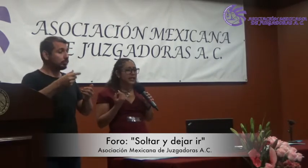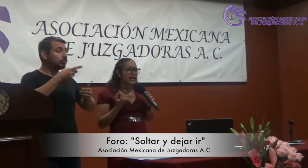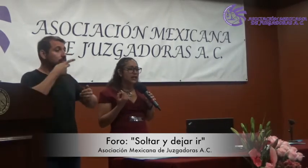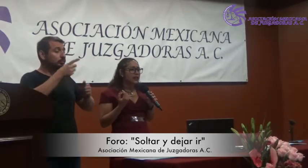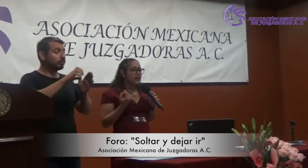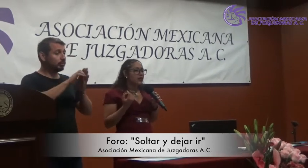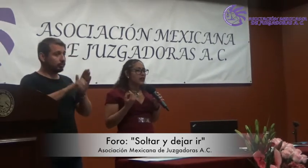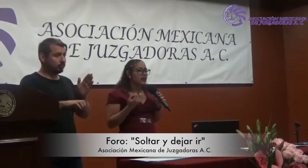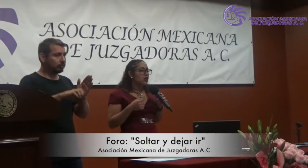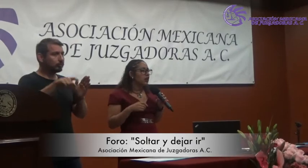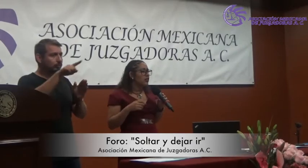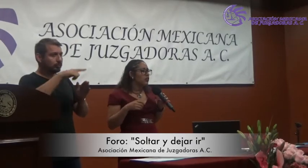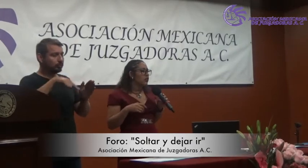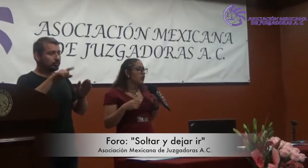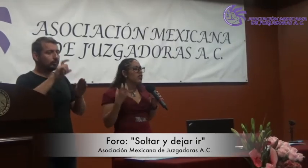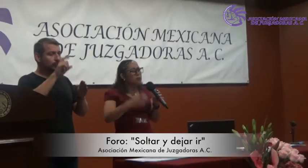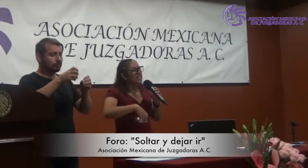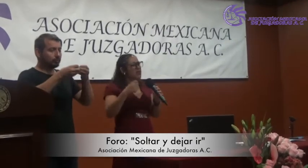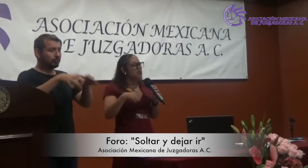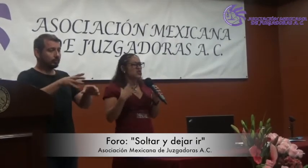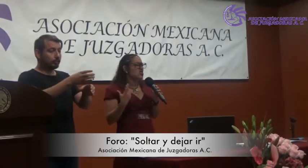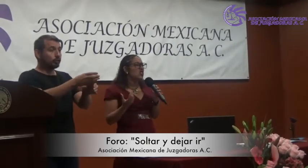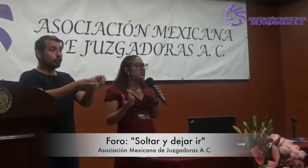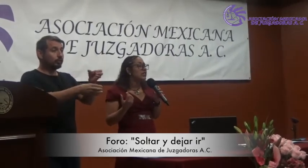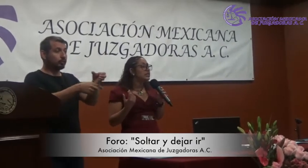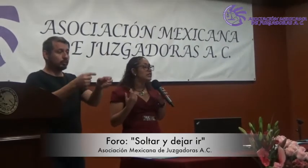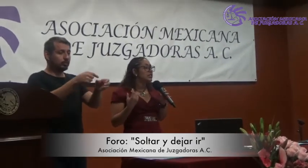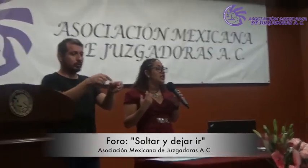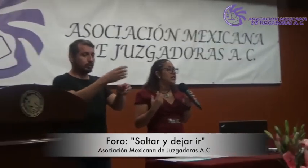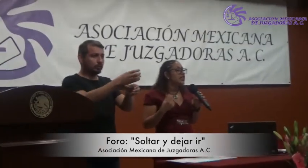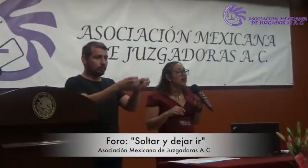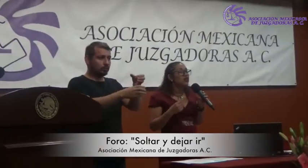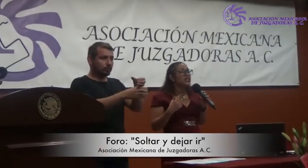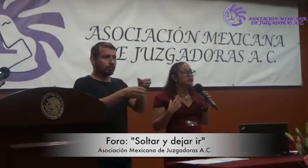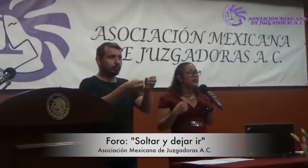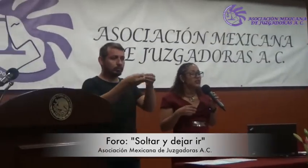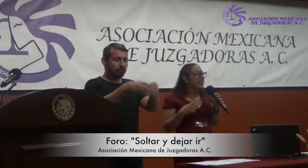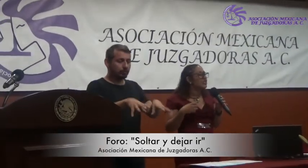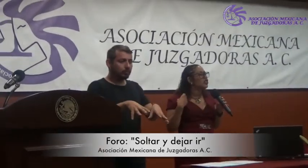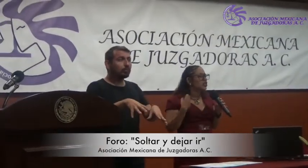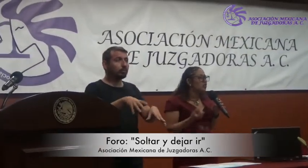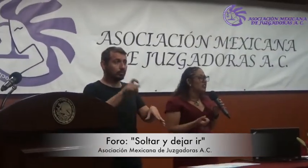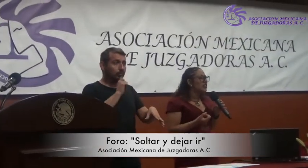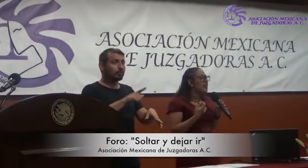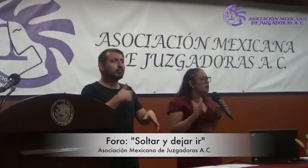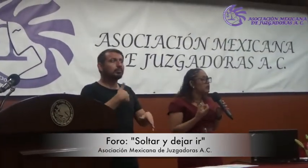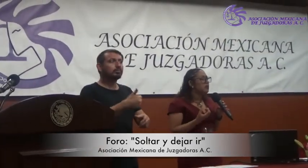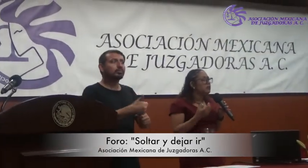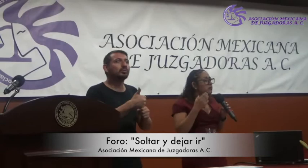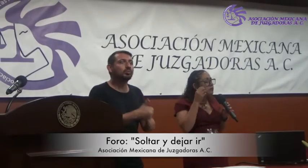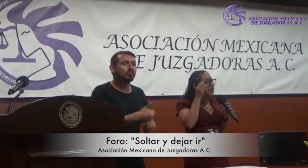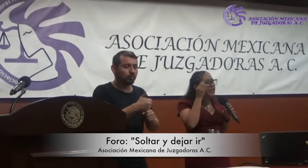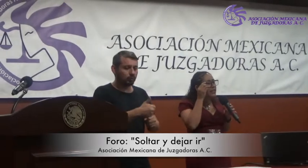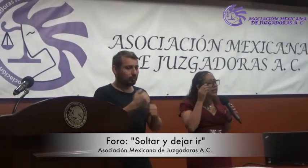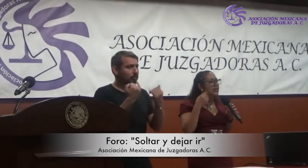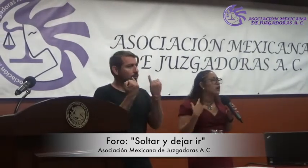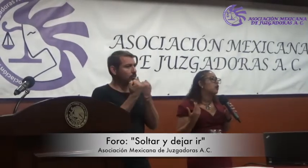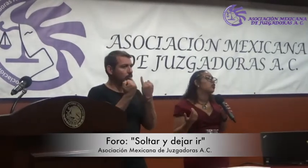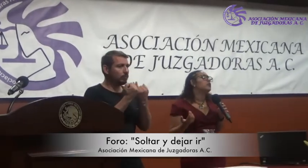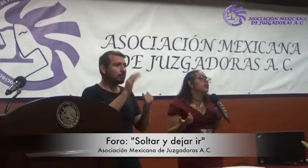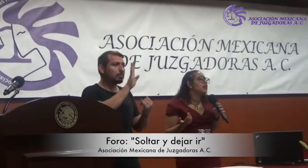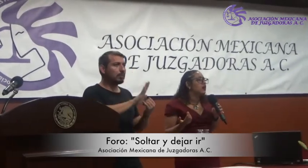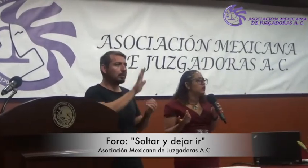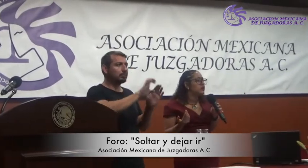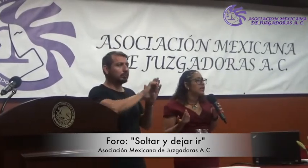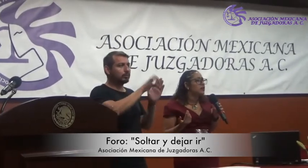pérdida material. Cuando perdemos cosas, y algunas personas lo sufren de la misma manera que